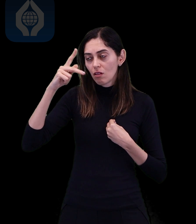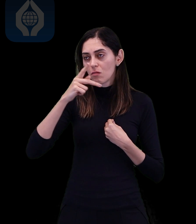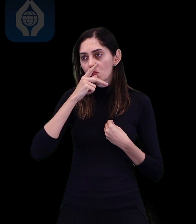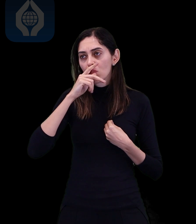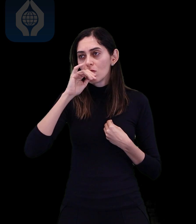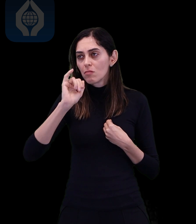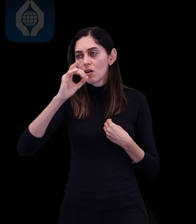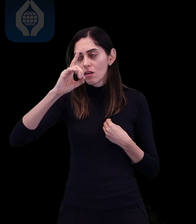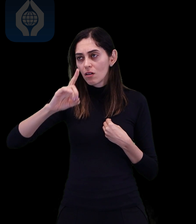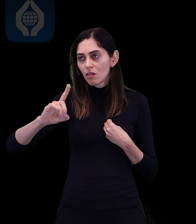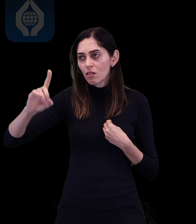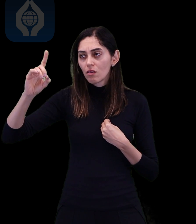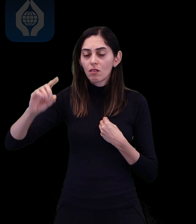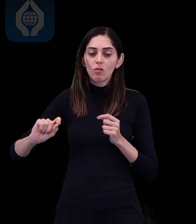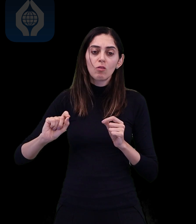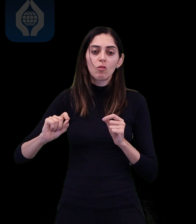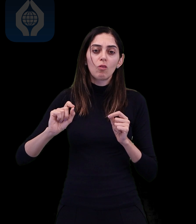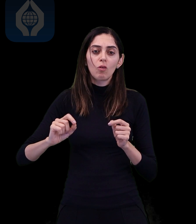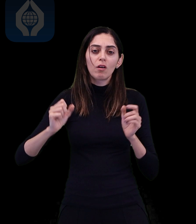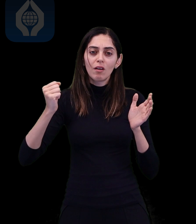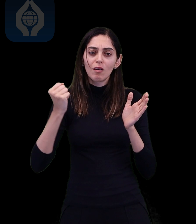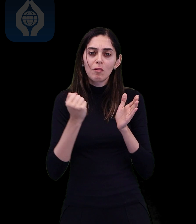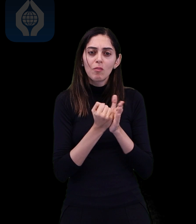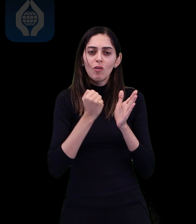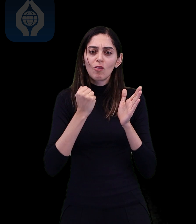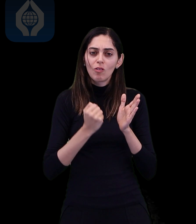Pai colocou o seu selo de aprovação.